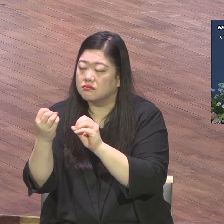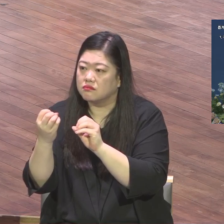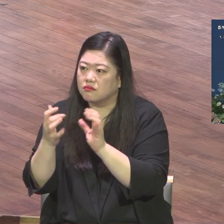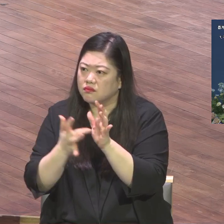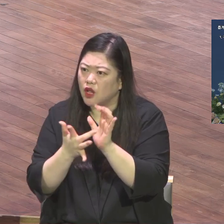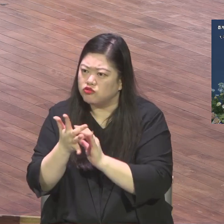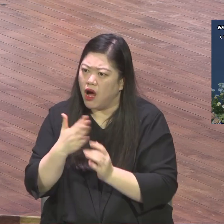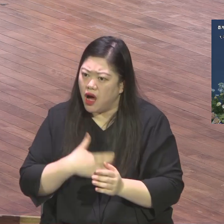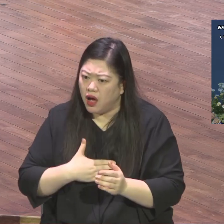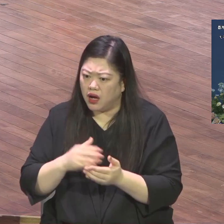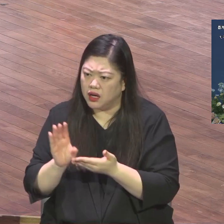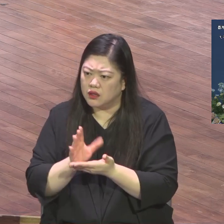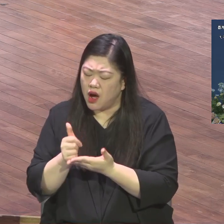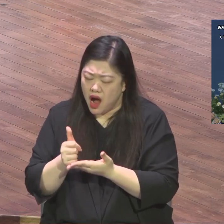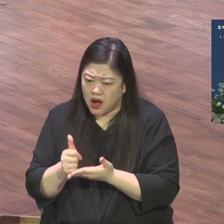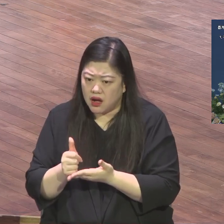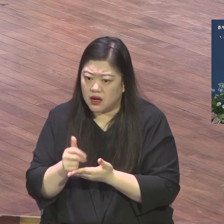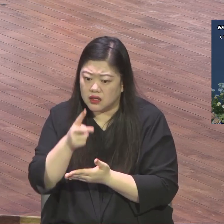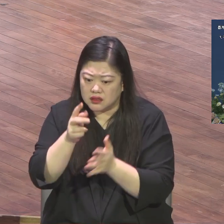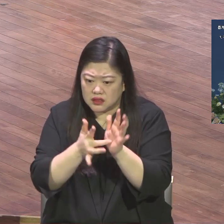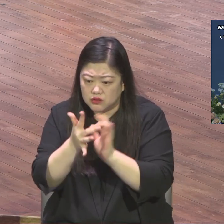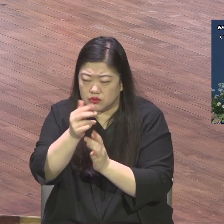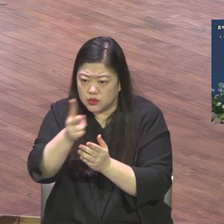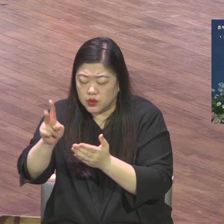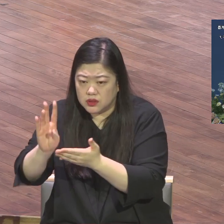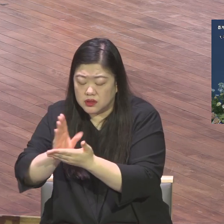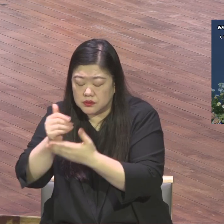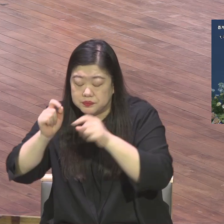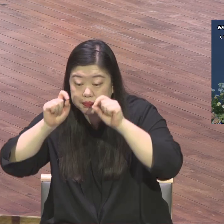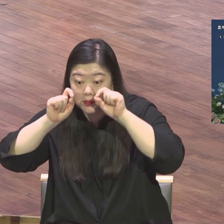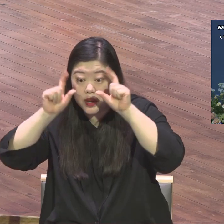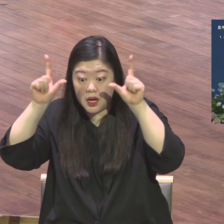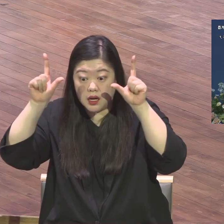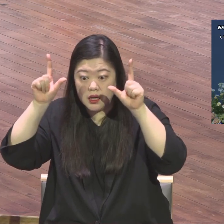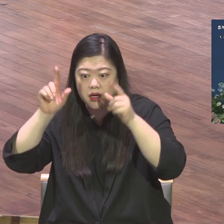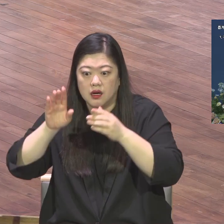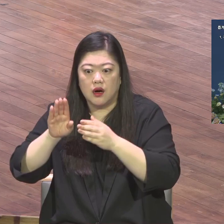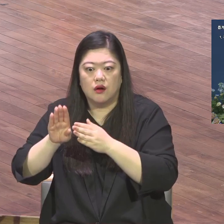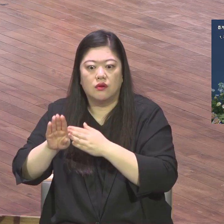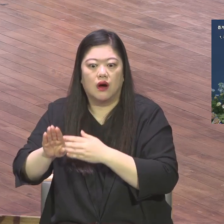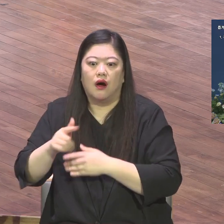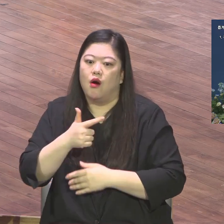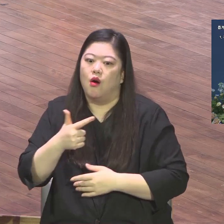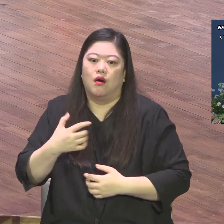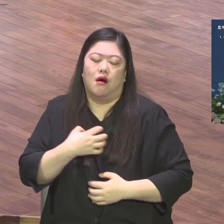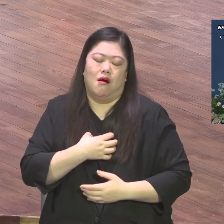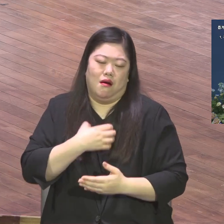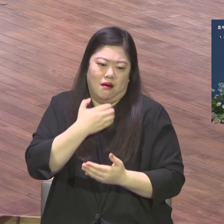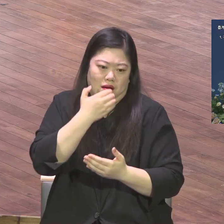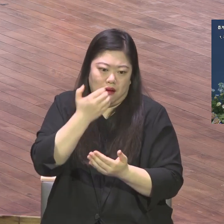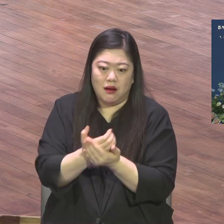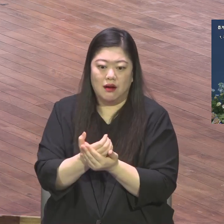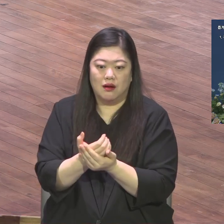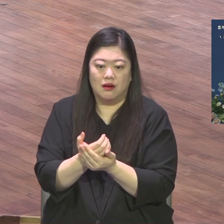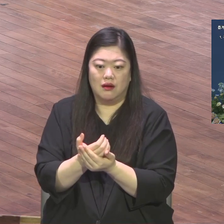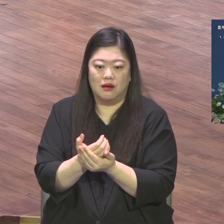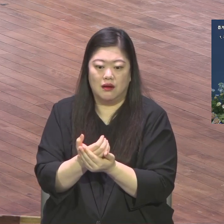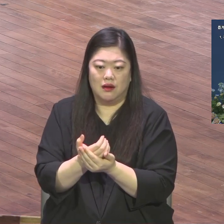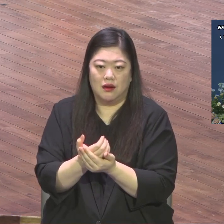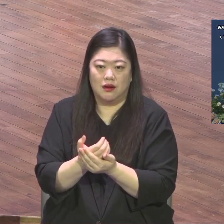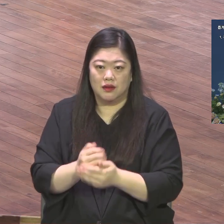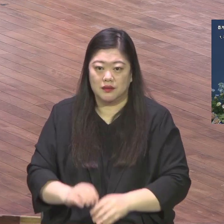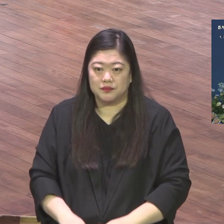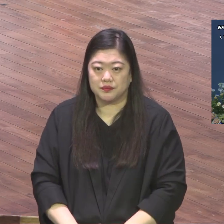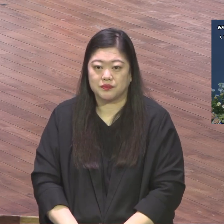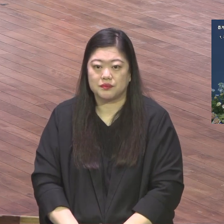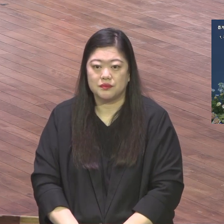근데 이 선교사님을 이분은 순회 선교사예요. 순회하는데 이 안드레스